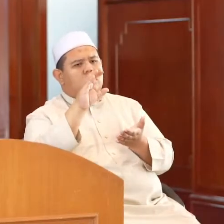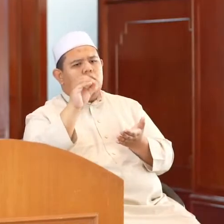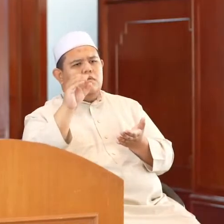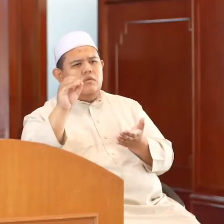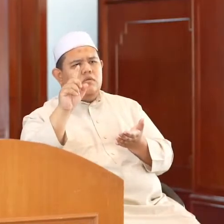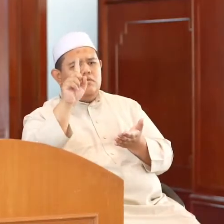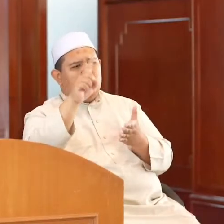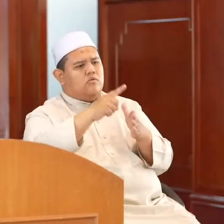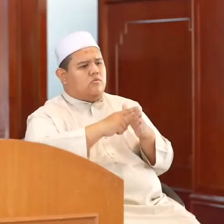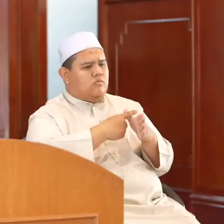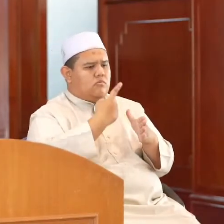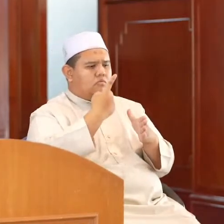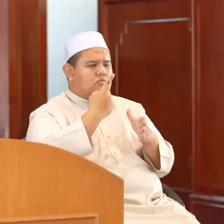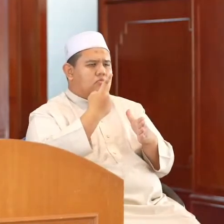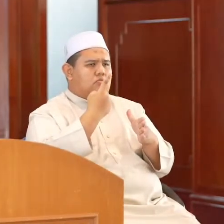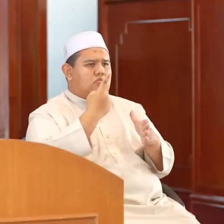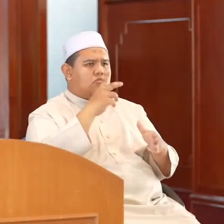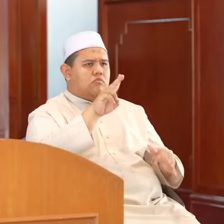Sebulan